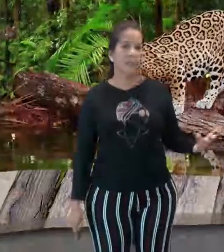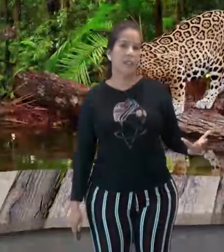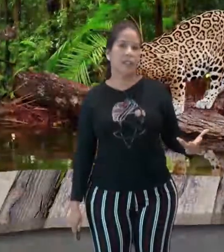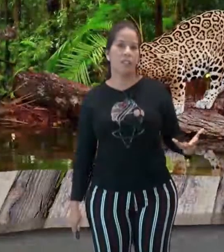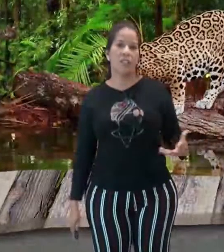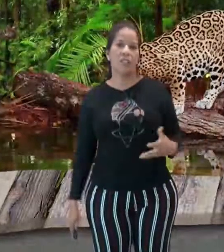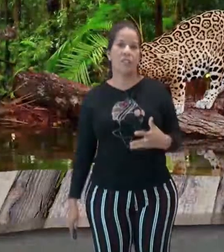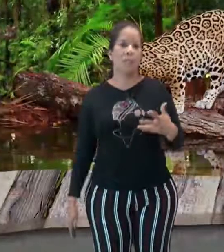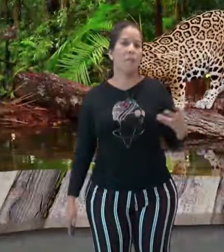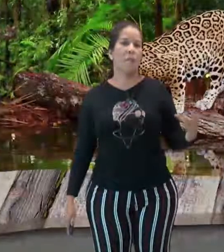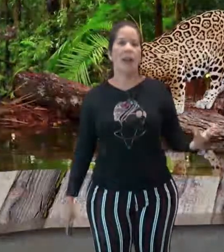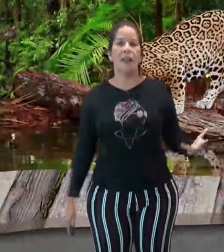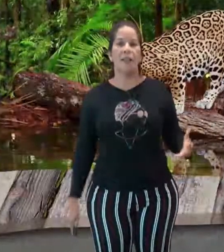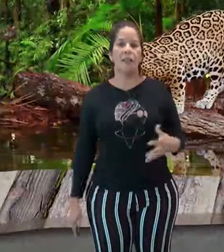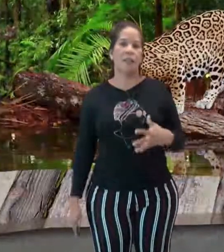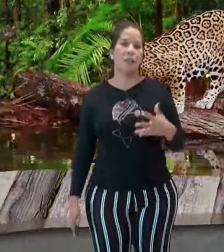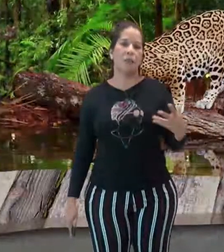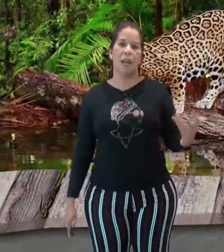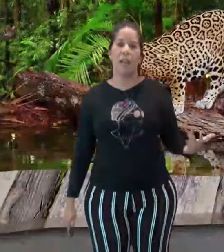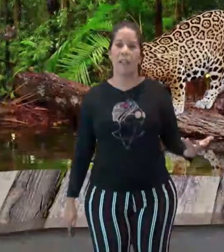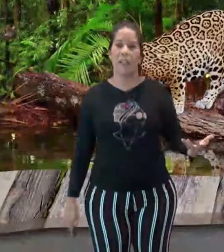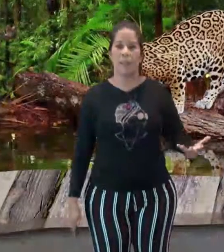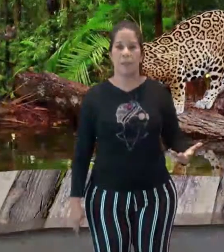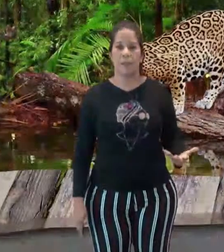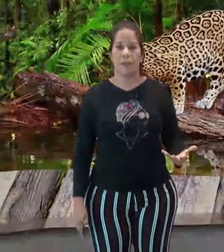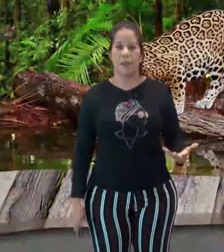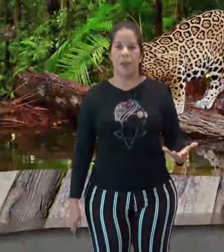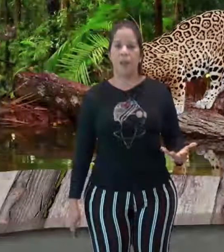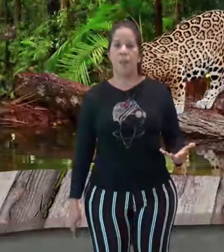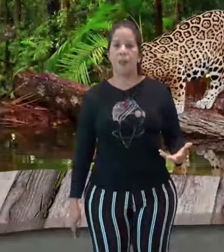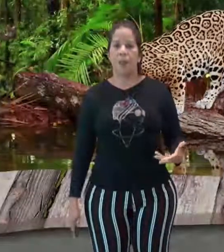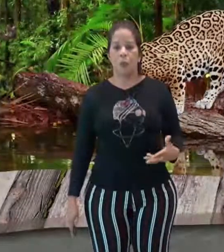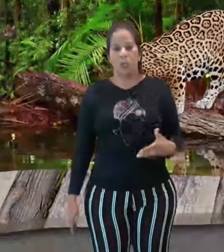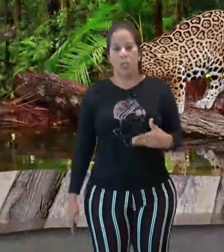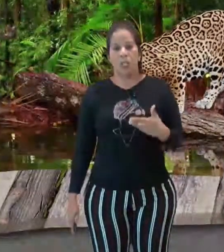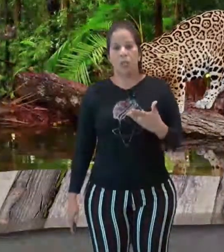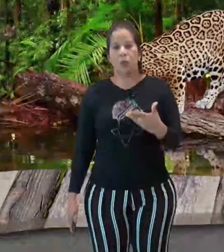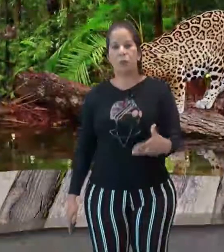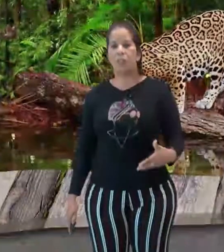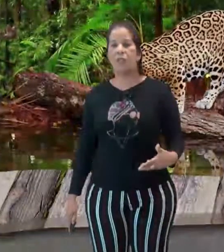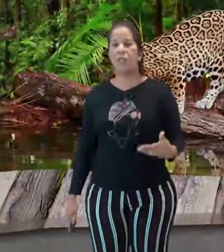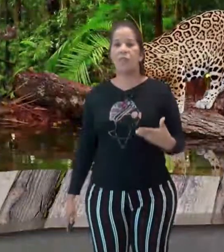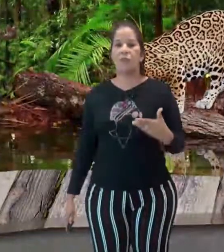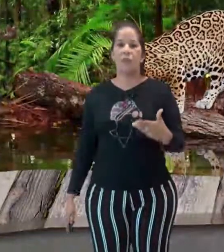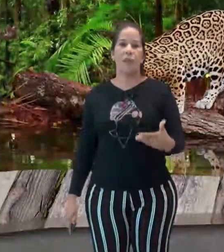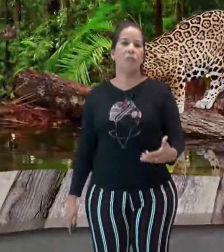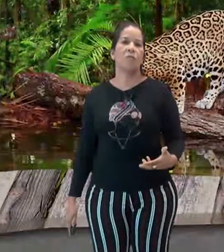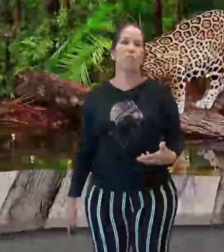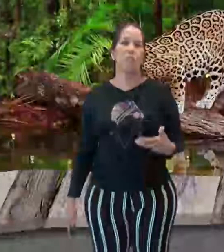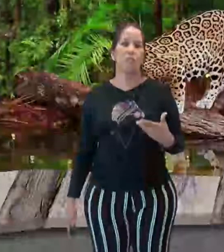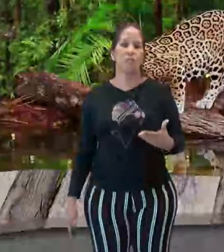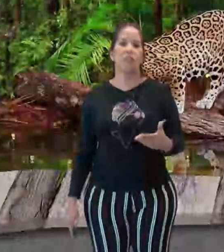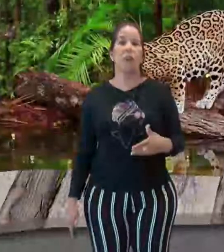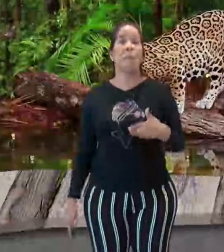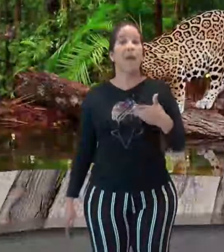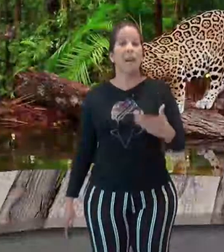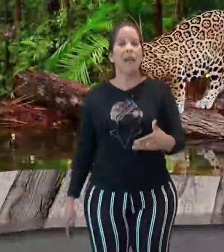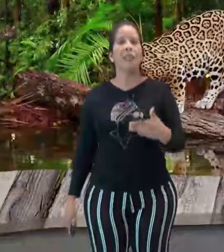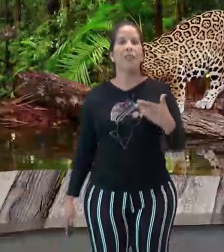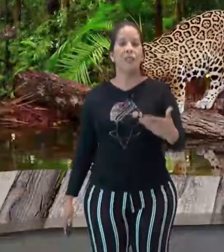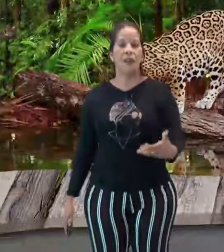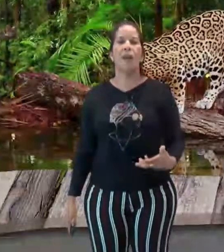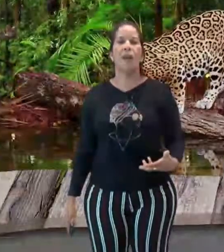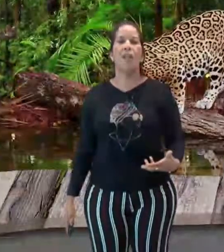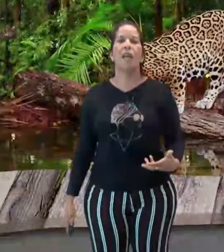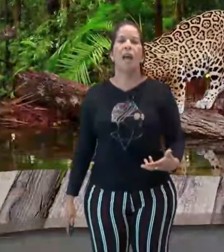diferenciação das características primárias e secundárias, tá? No início do desenvolvimento desse ser já